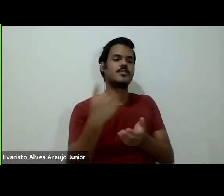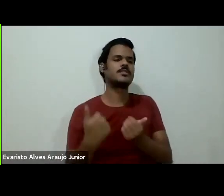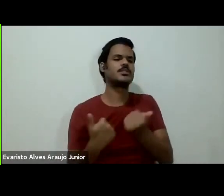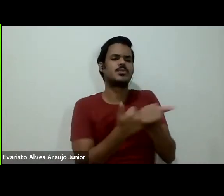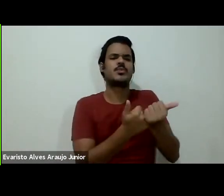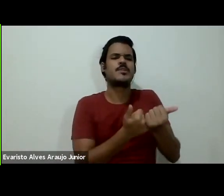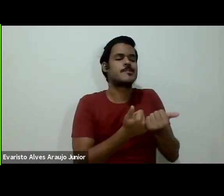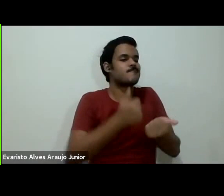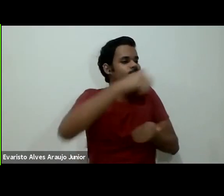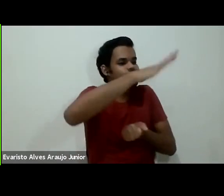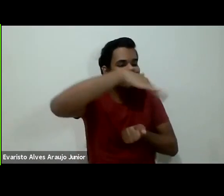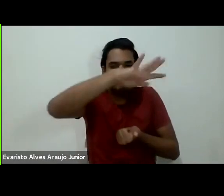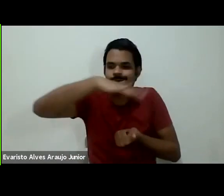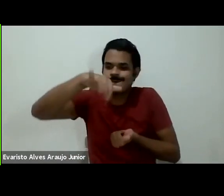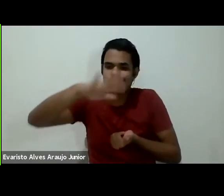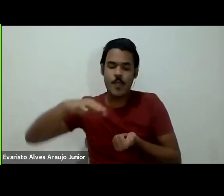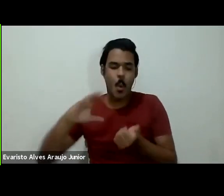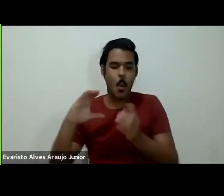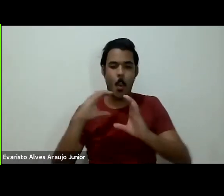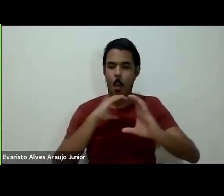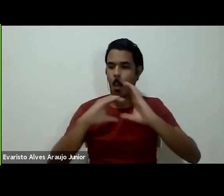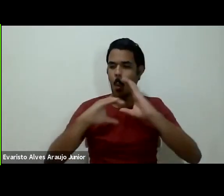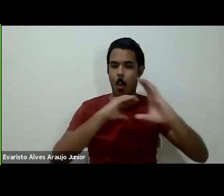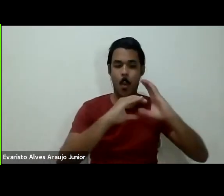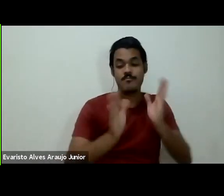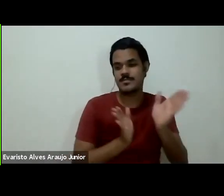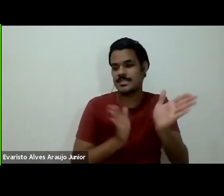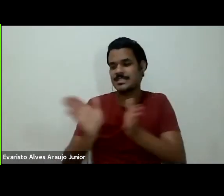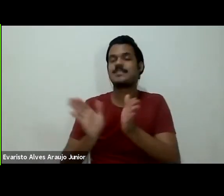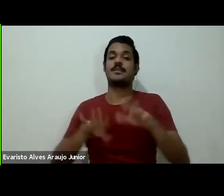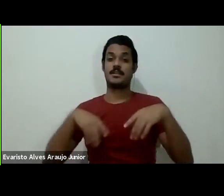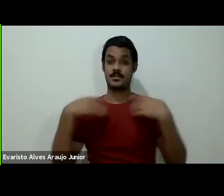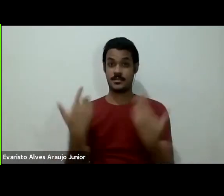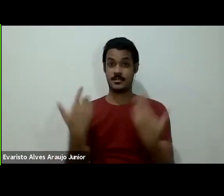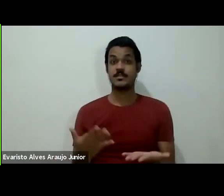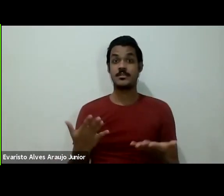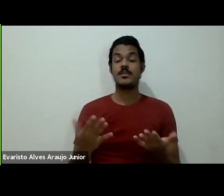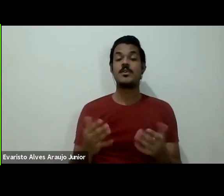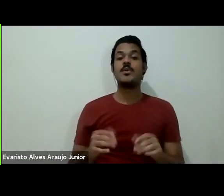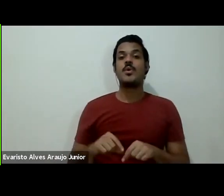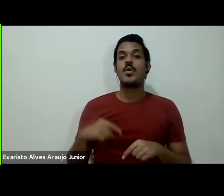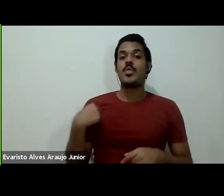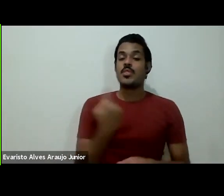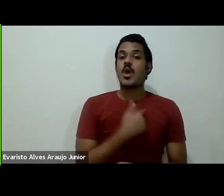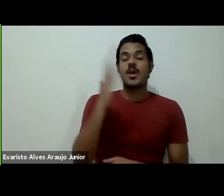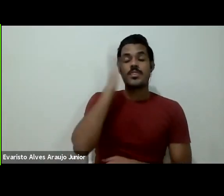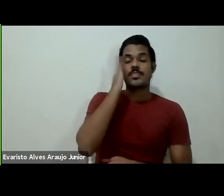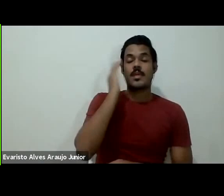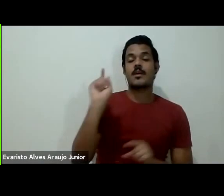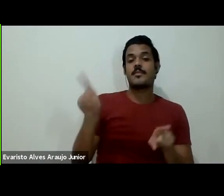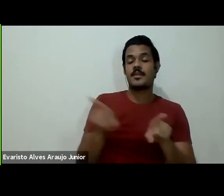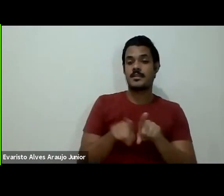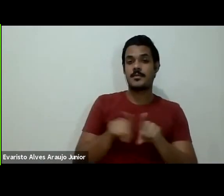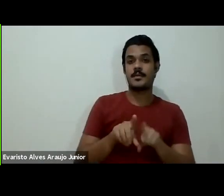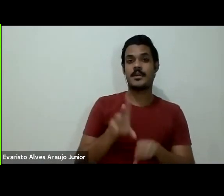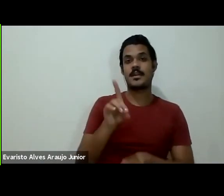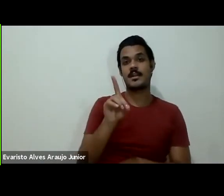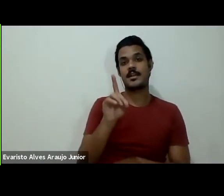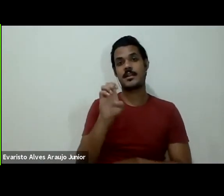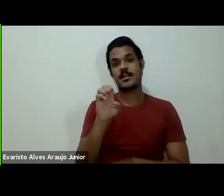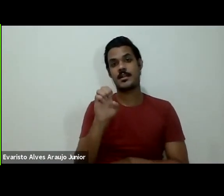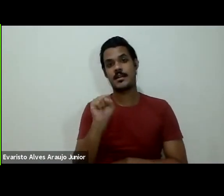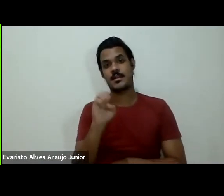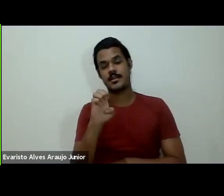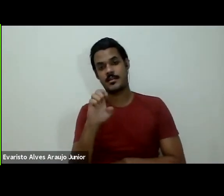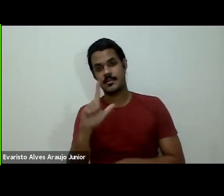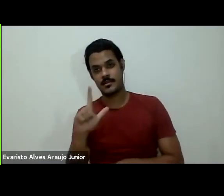todos os espaços de comunicação e acessibilidade. Nós sabemos, e aí a professora Deise já falou muito